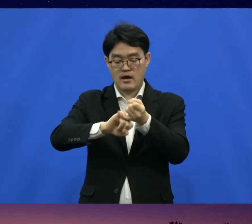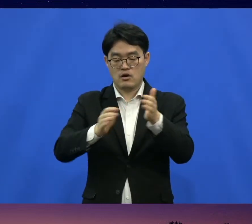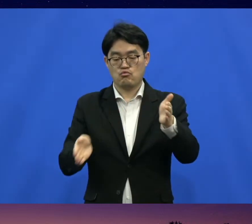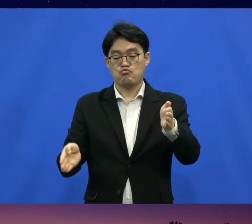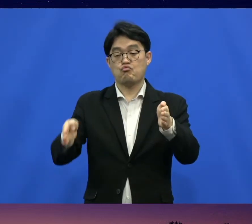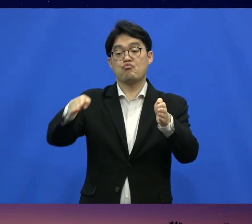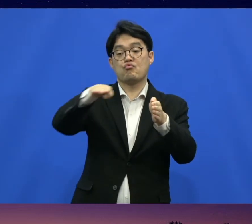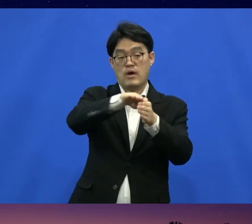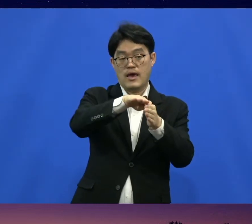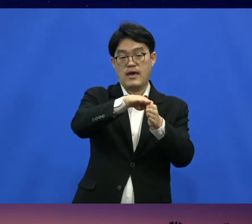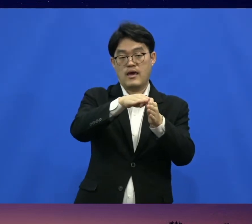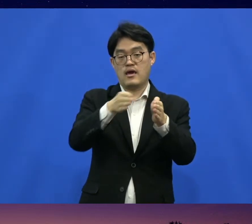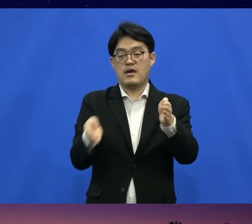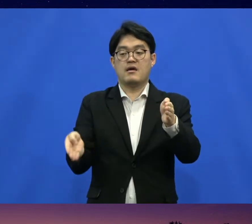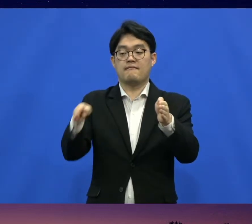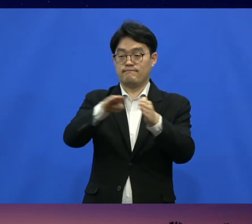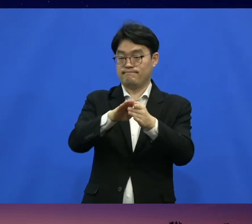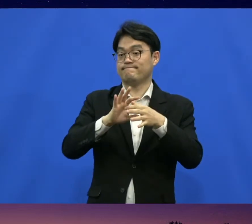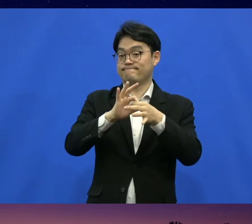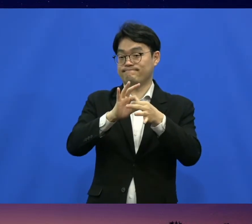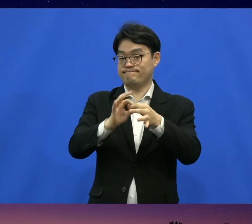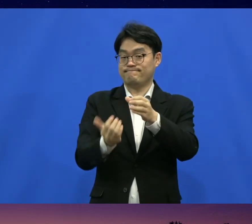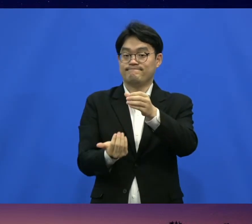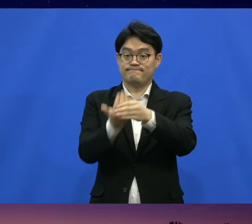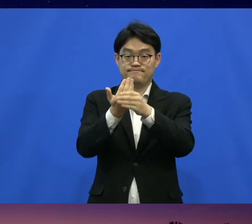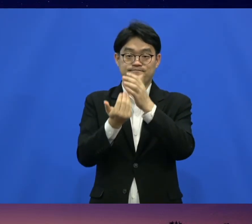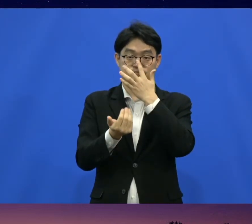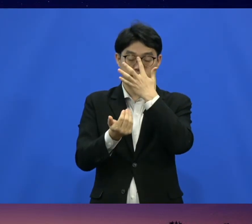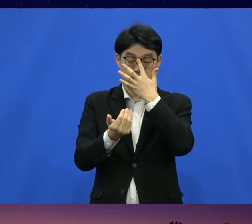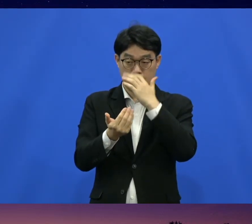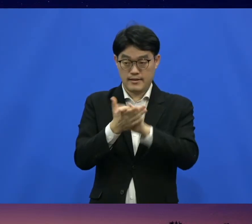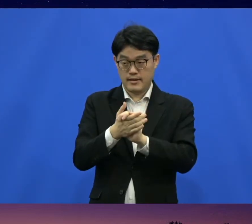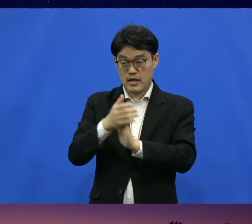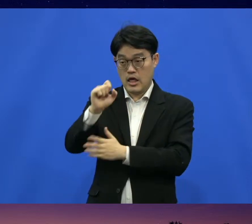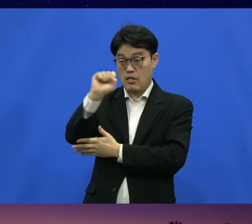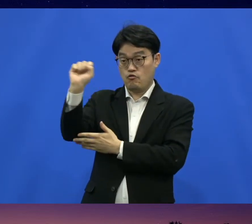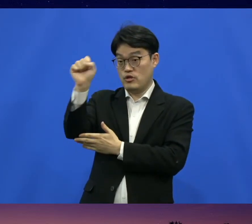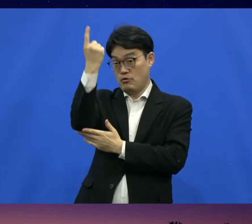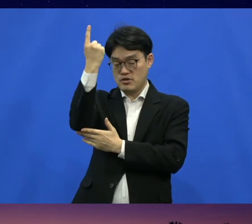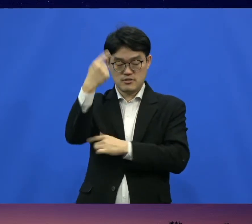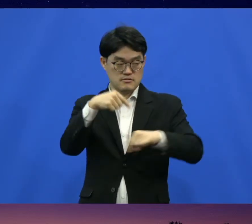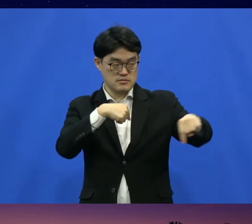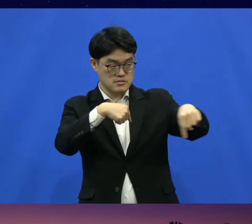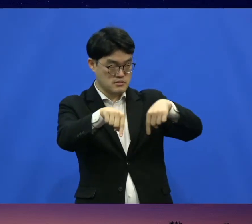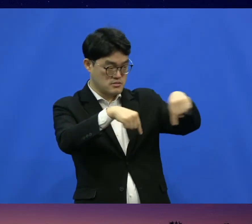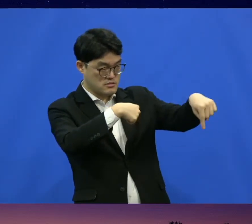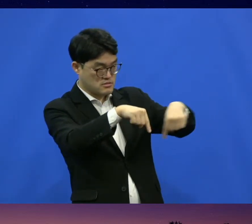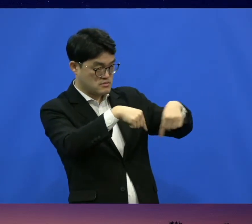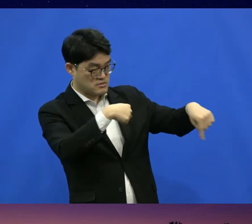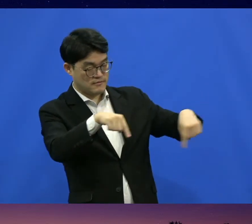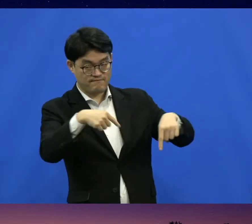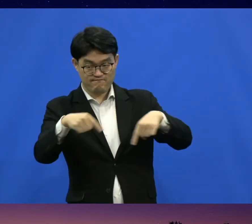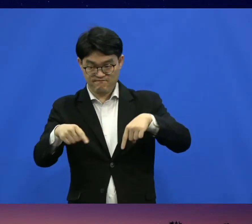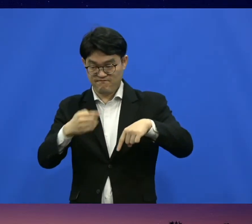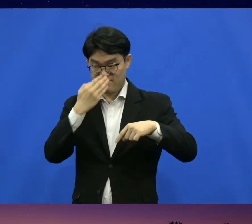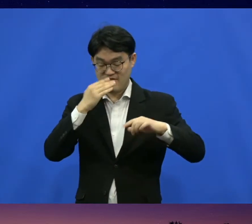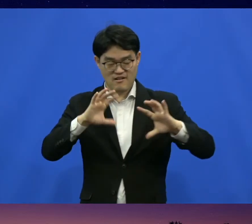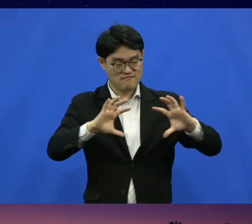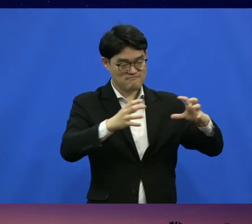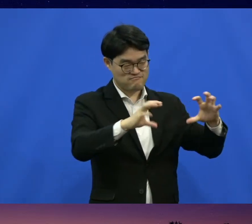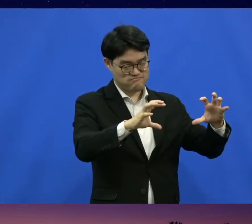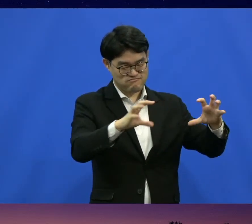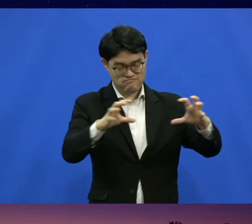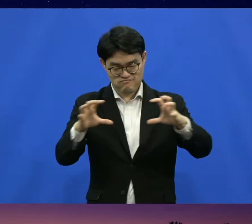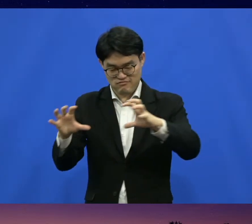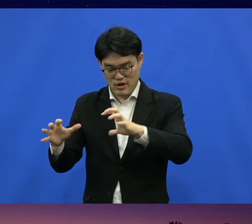다윗의 통치로 인해서 태평성대를 누렸습니다. 그래서 5장 사무엘하 5장 10절을 보면 만군의 하나님